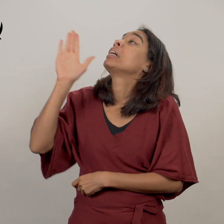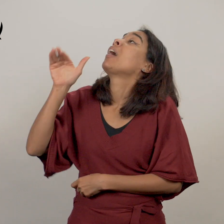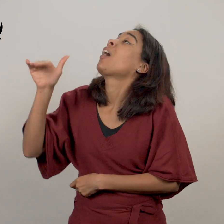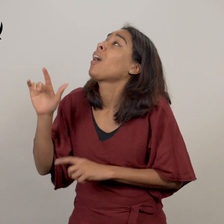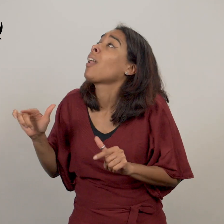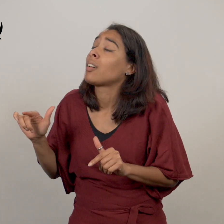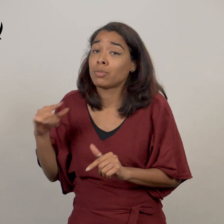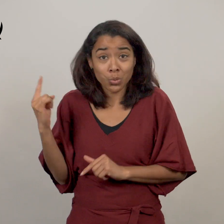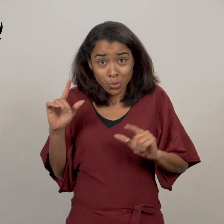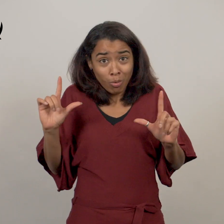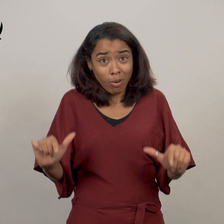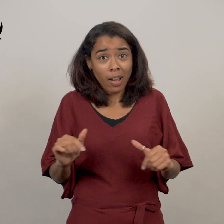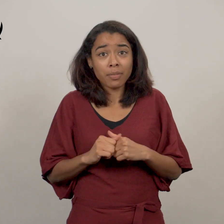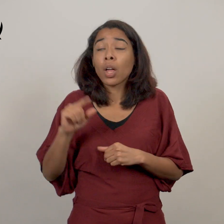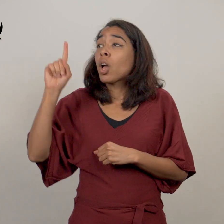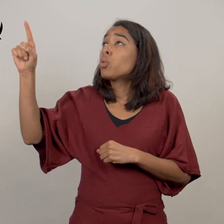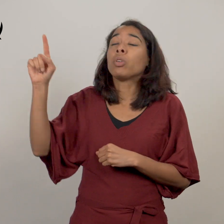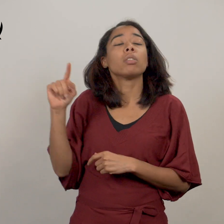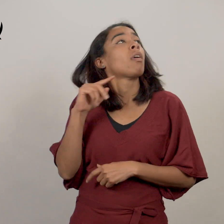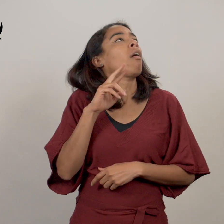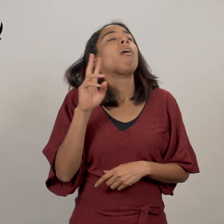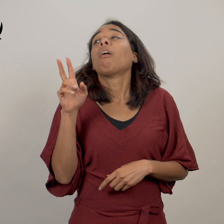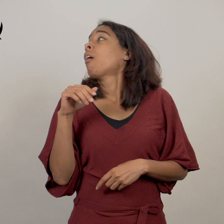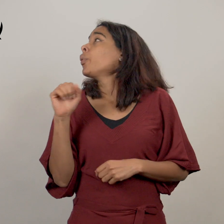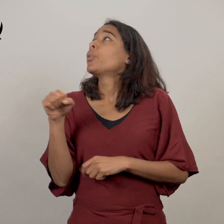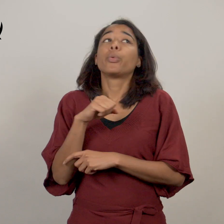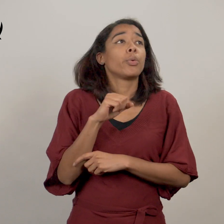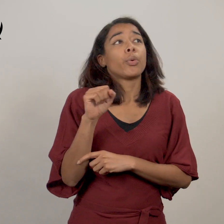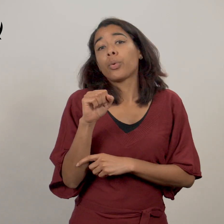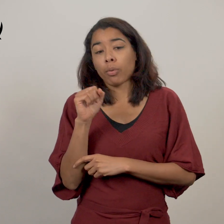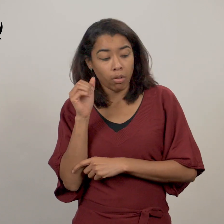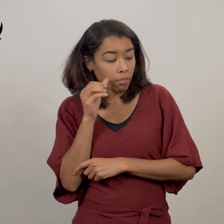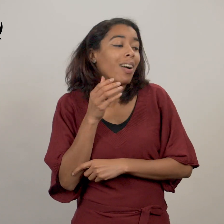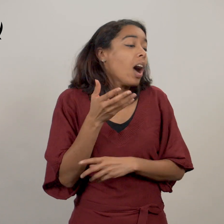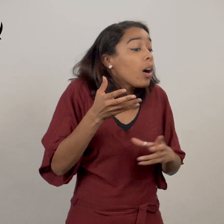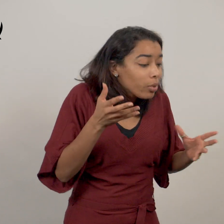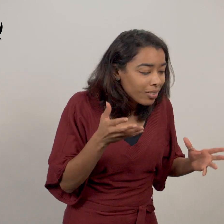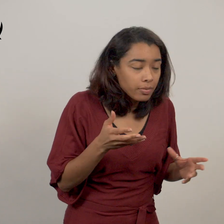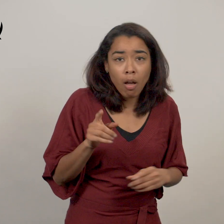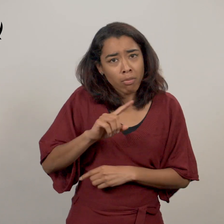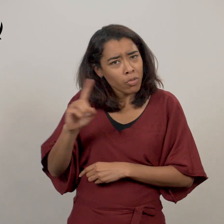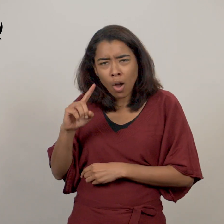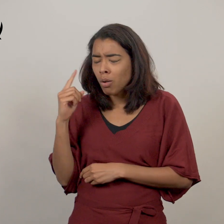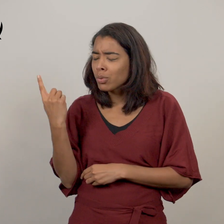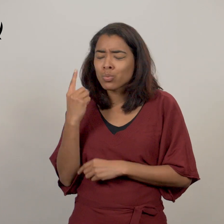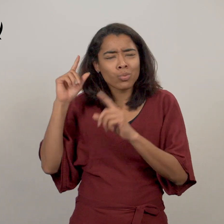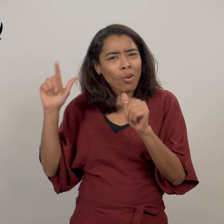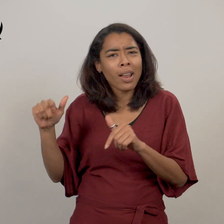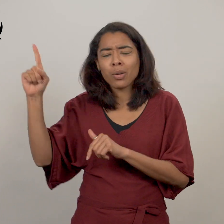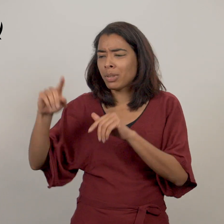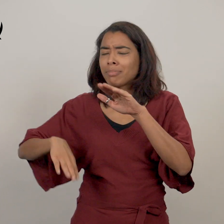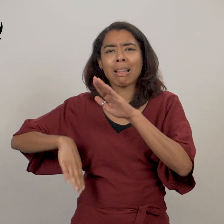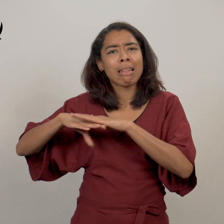l'attention de Dieu, il est là. Il n'est pas distrait ou trop occupé par autre chose pour nous écouter. Nous avons un Dieu qui est sans